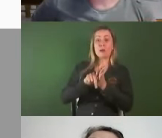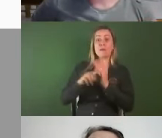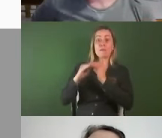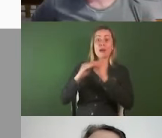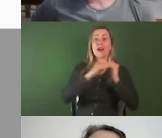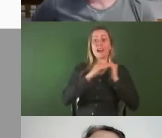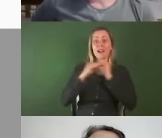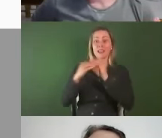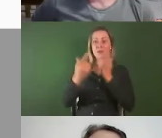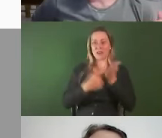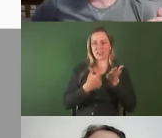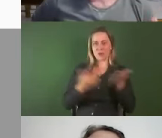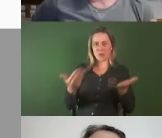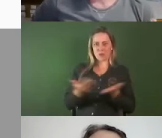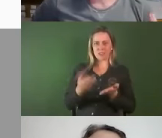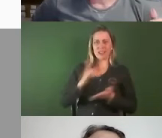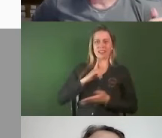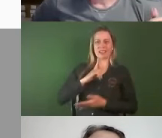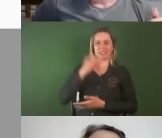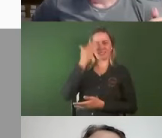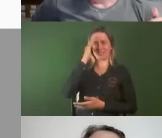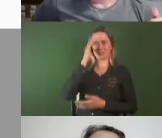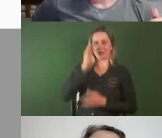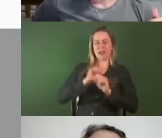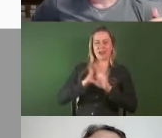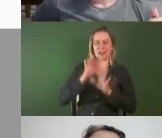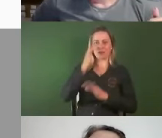um livro de fotografia, sendo a fotografia